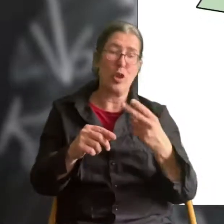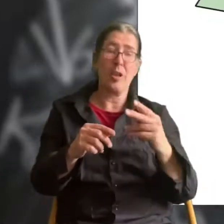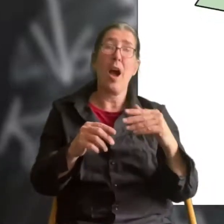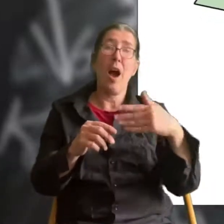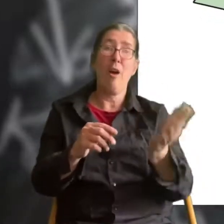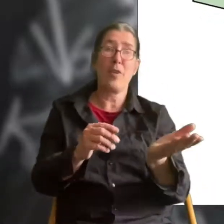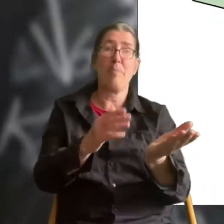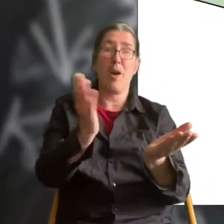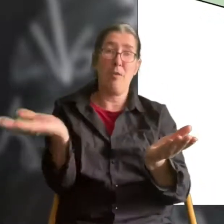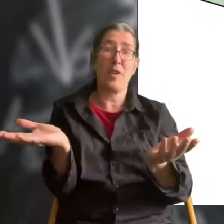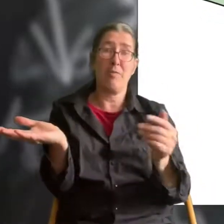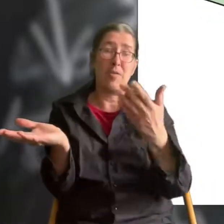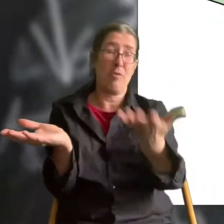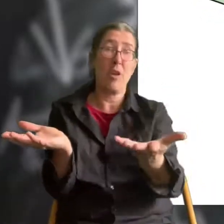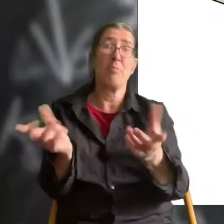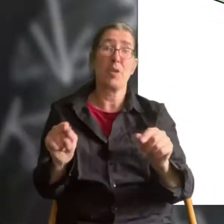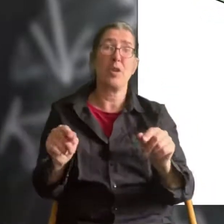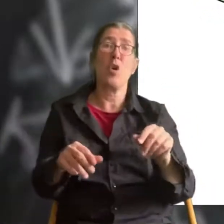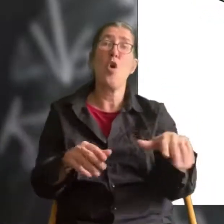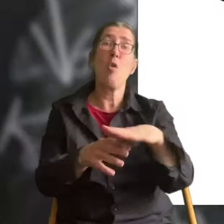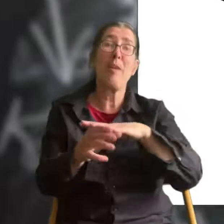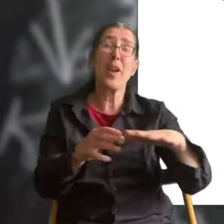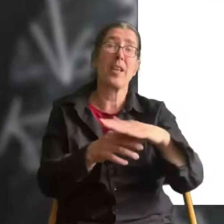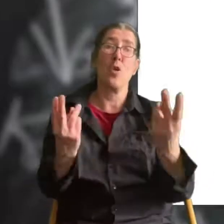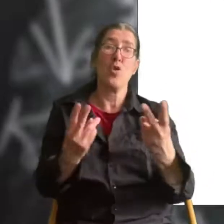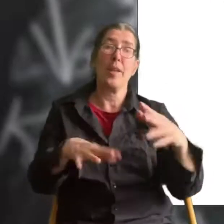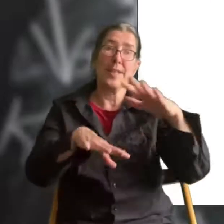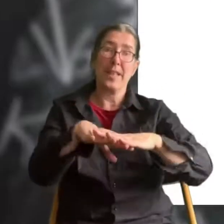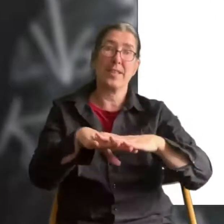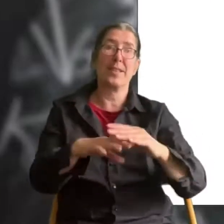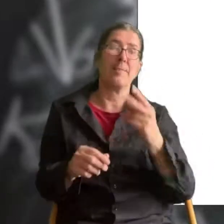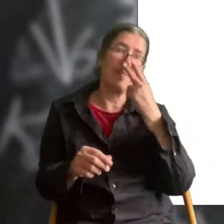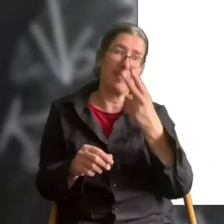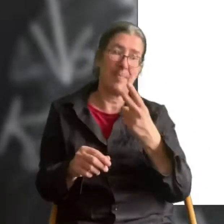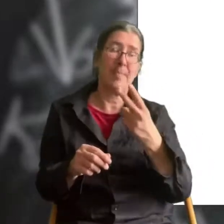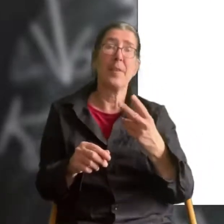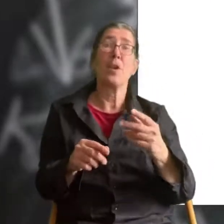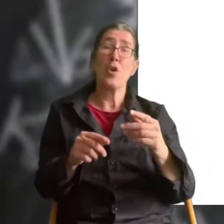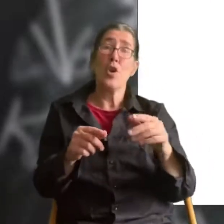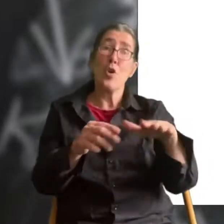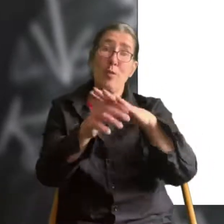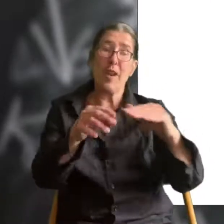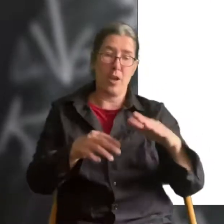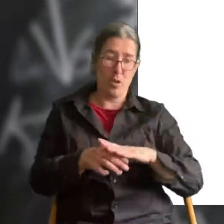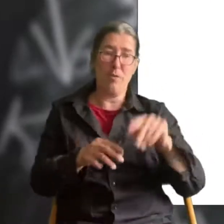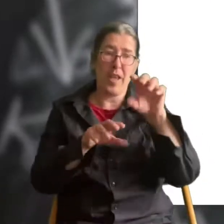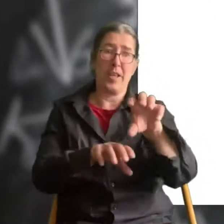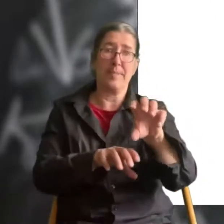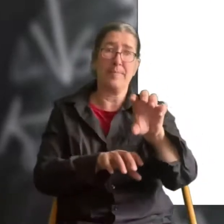aufklappen, dann haben wir die Oberfläche von dem Prisma oder das Netz von dem Prisma. Und hier seht ihr die beiden